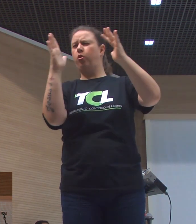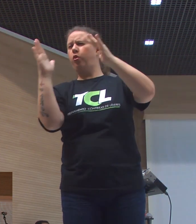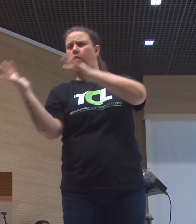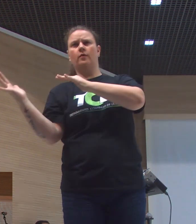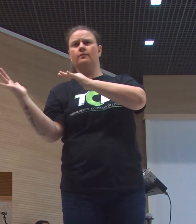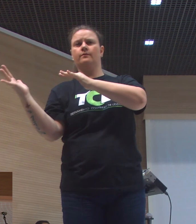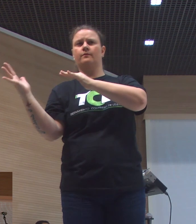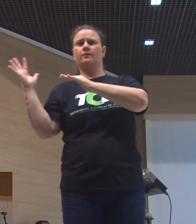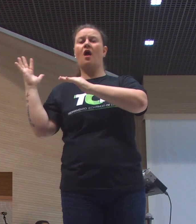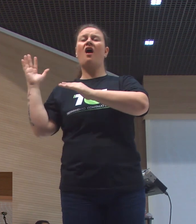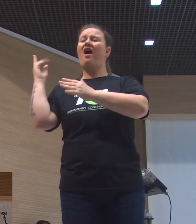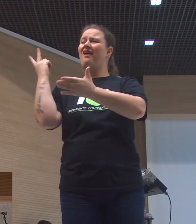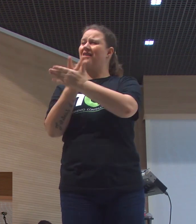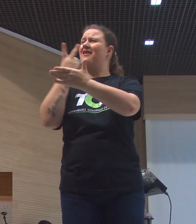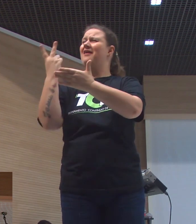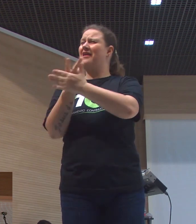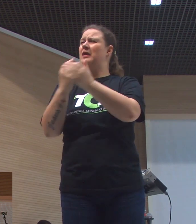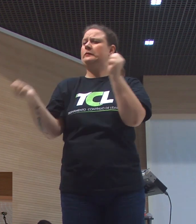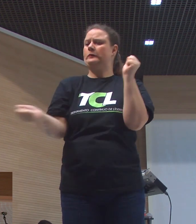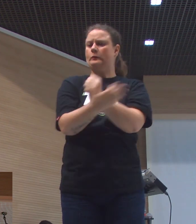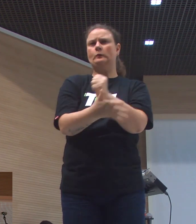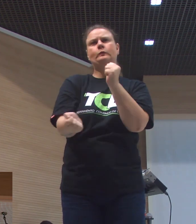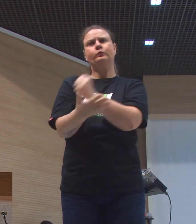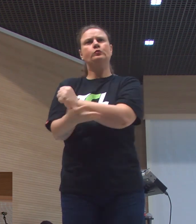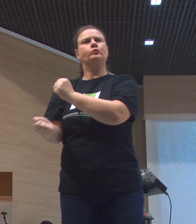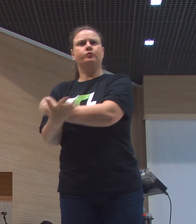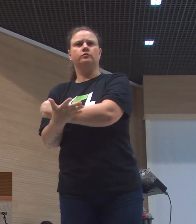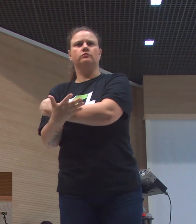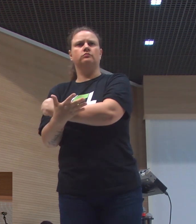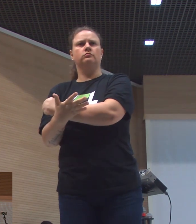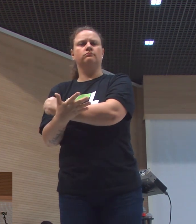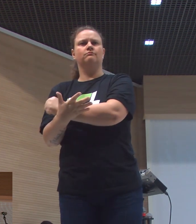com a corrupção infiltrada.